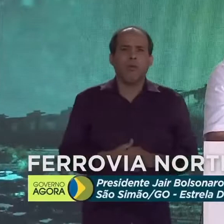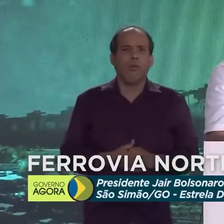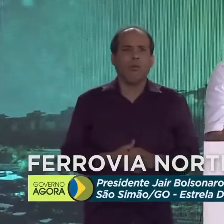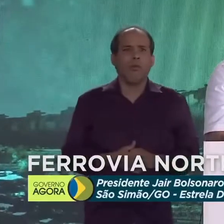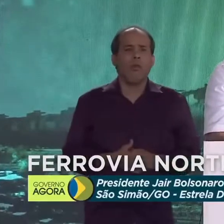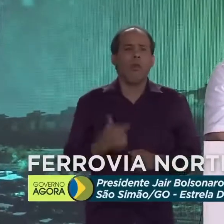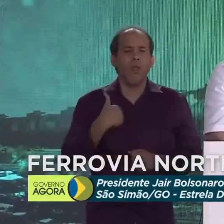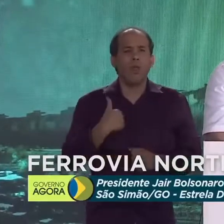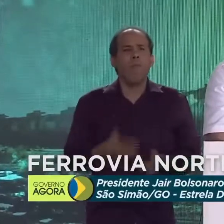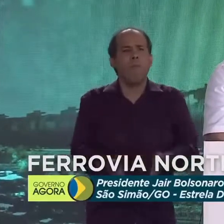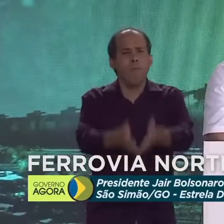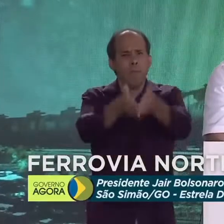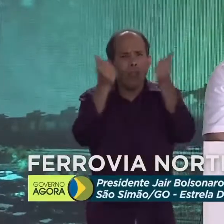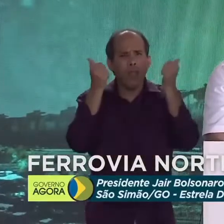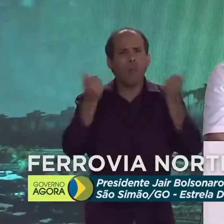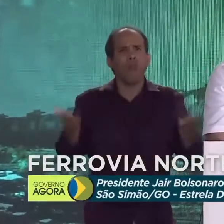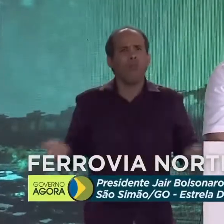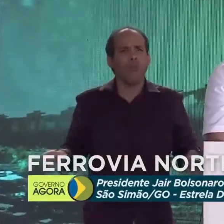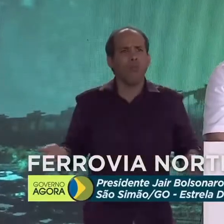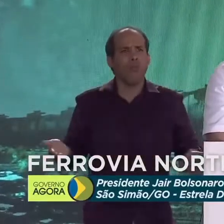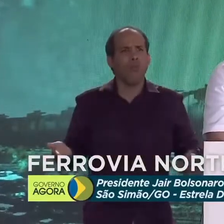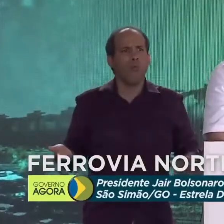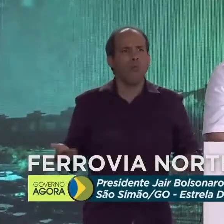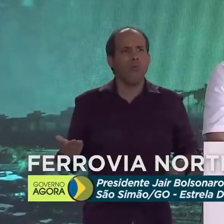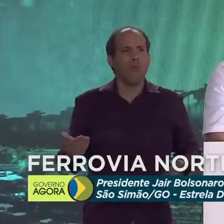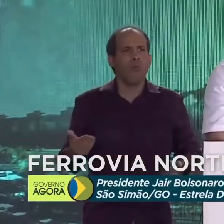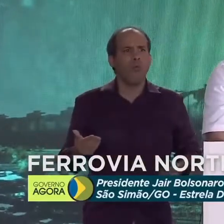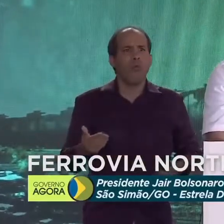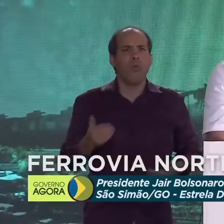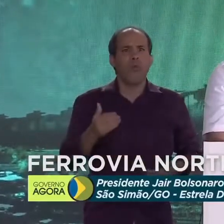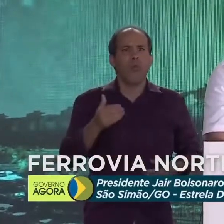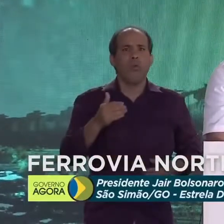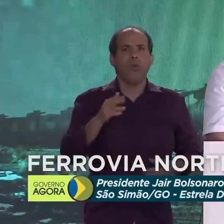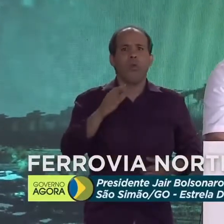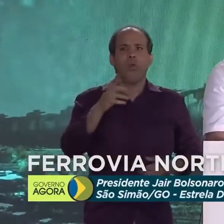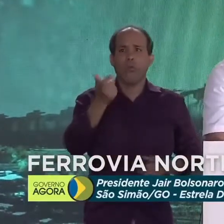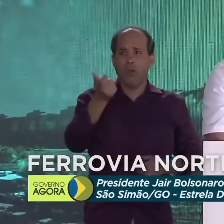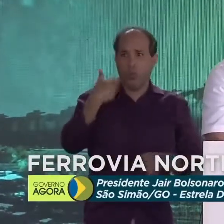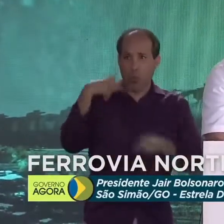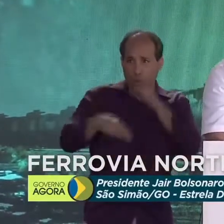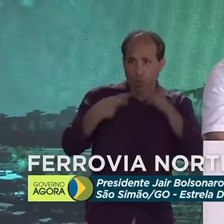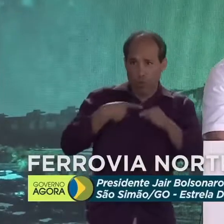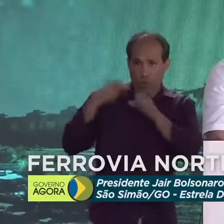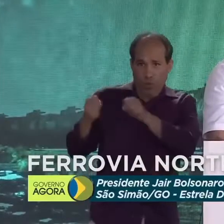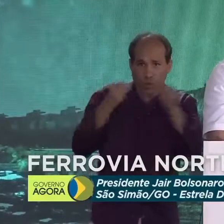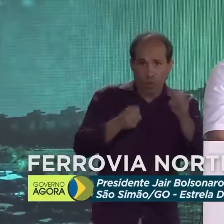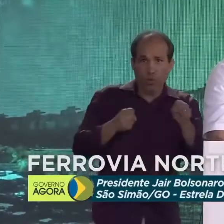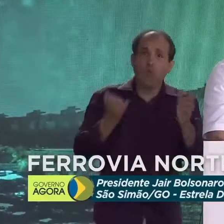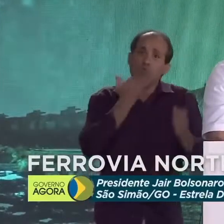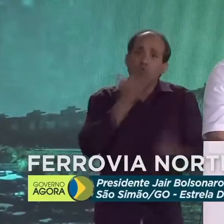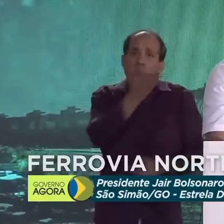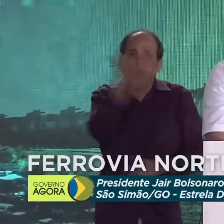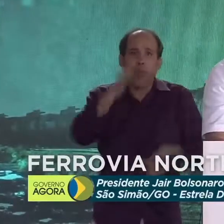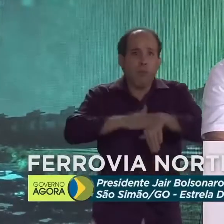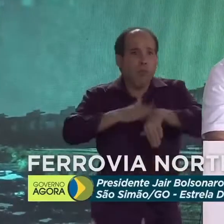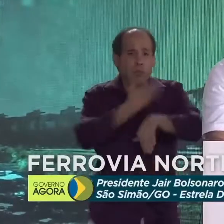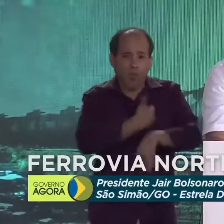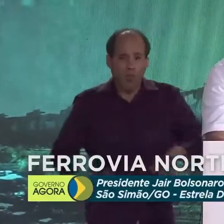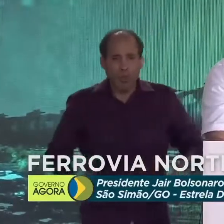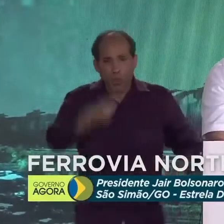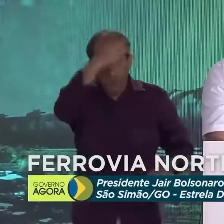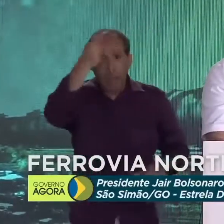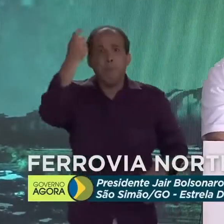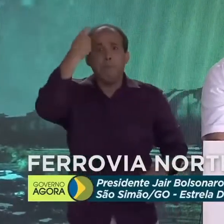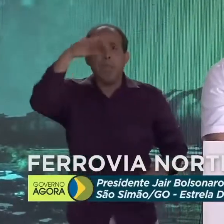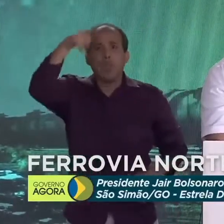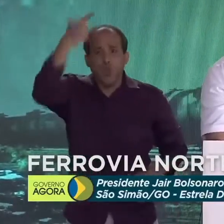Eu apelo aqui, já que foi me castrada a autoridade, para governadores e prefeitos,